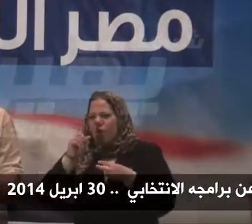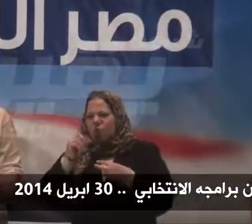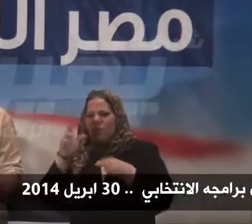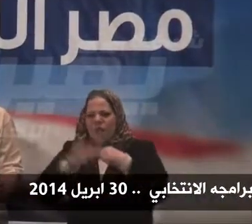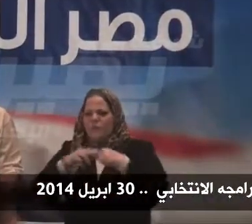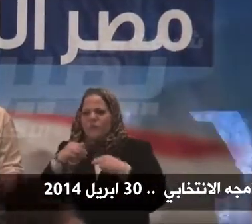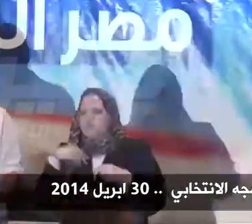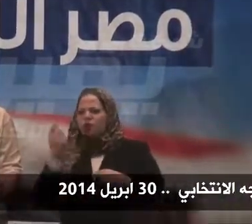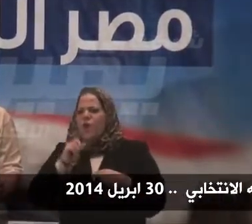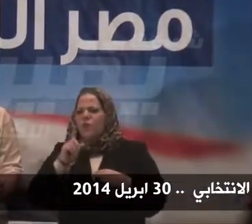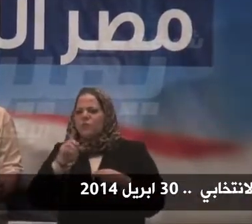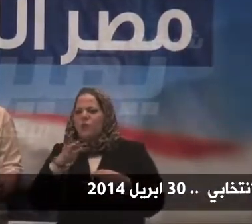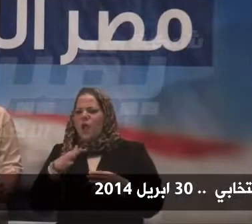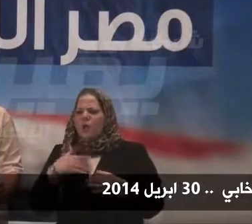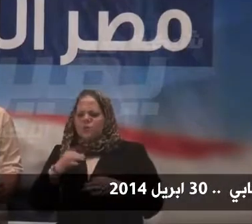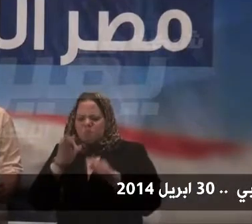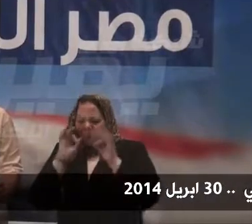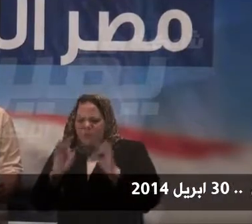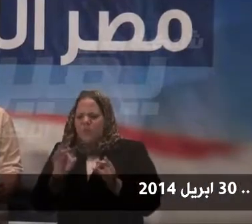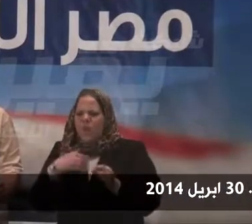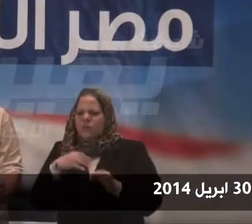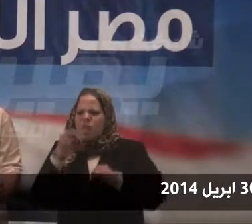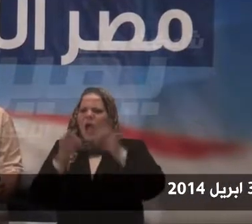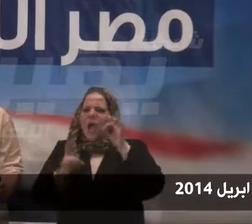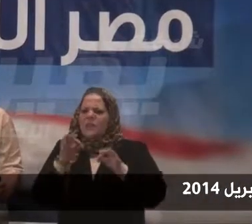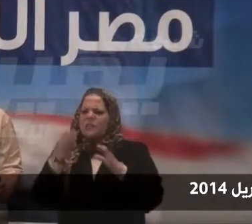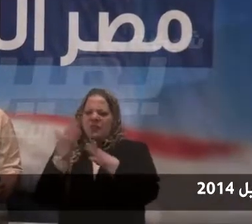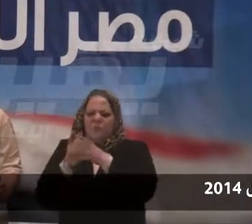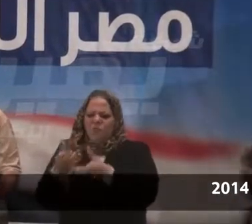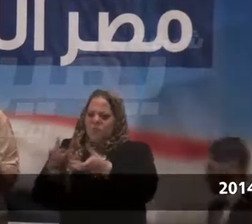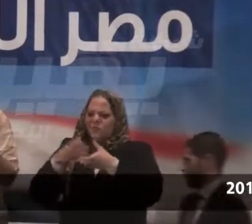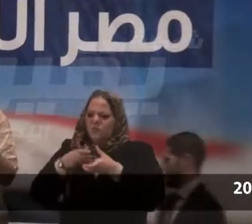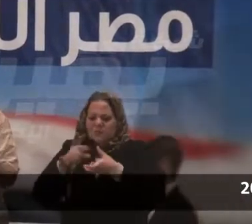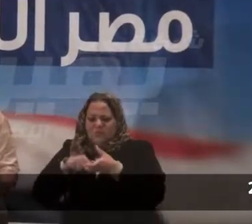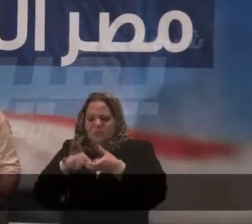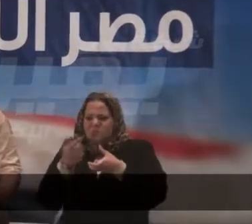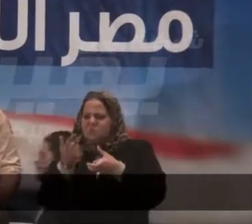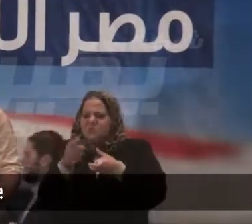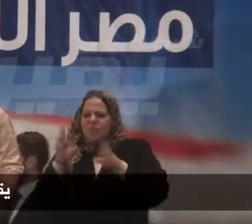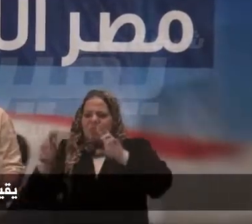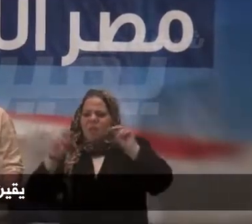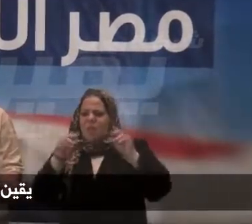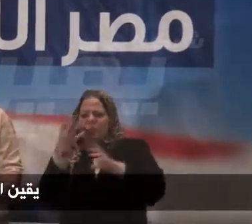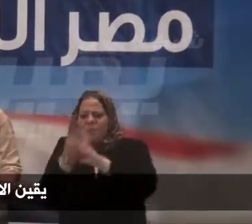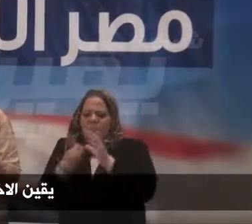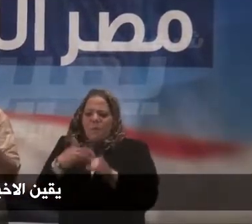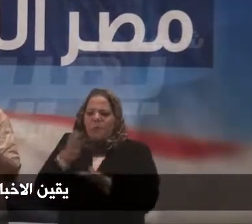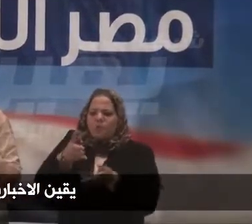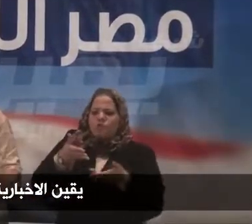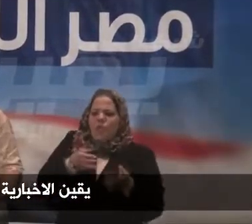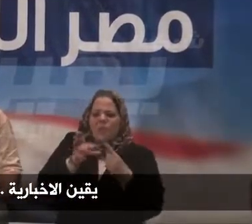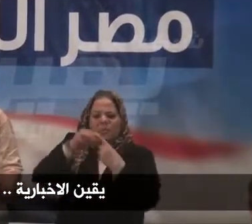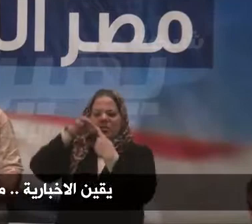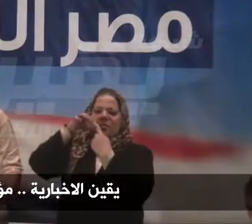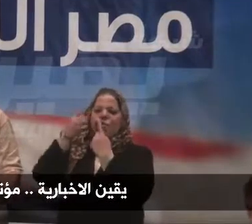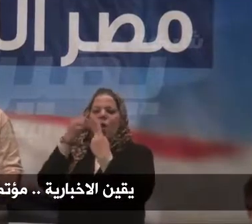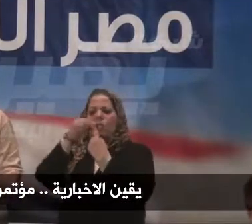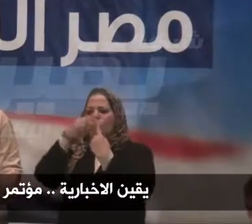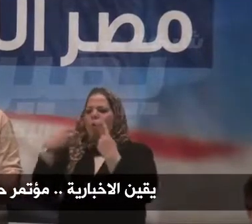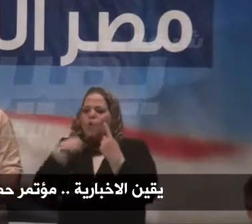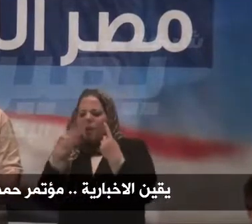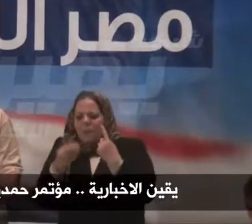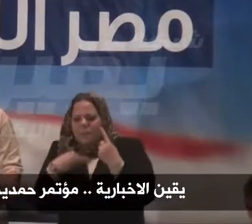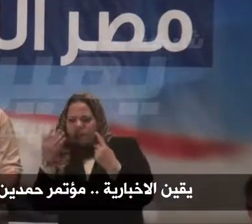لا تهمنا في شيء لا تساوي أصبع من أصابع أبنائنا بل ظفر من